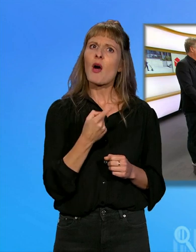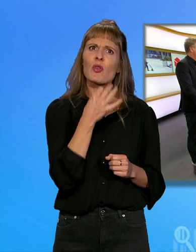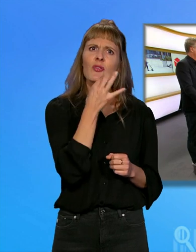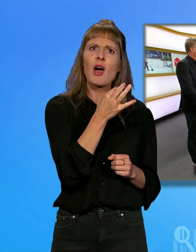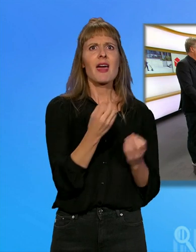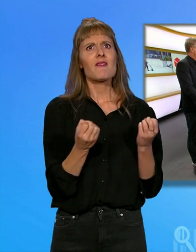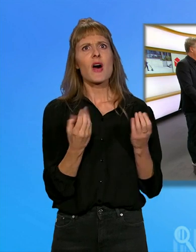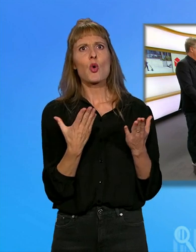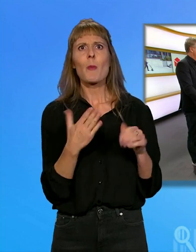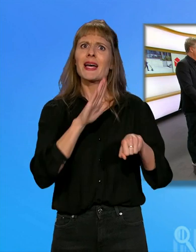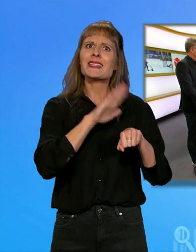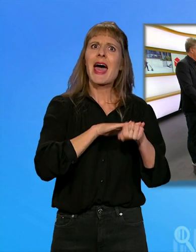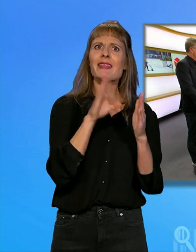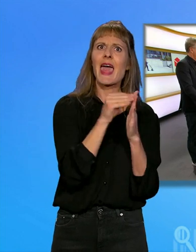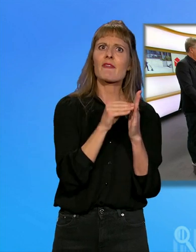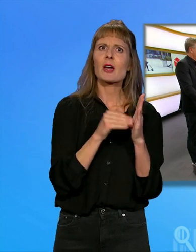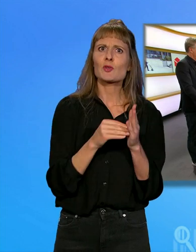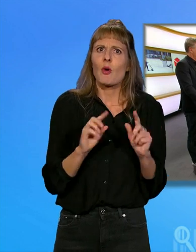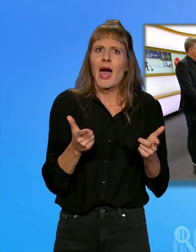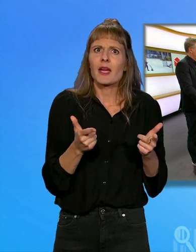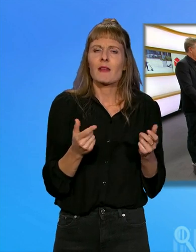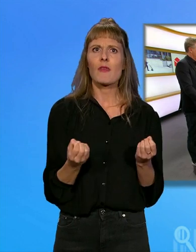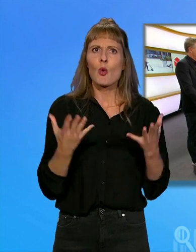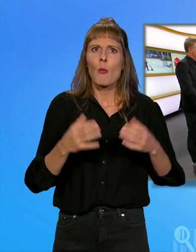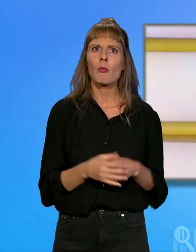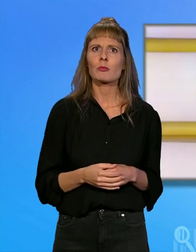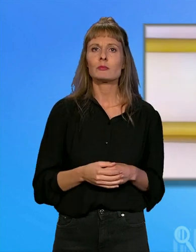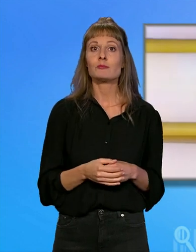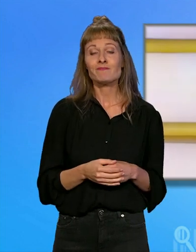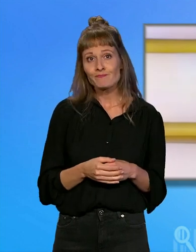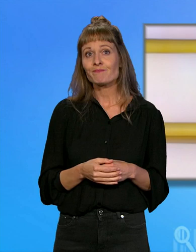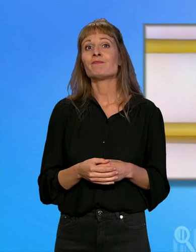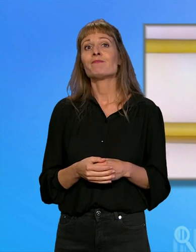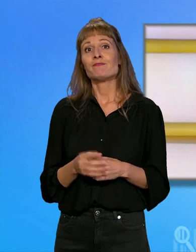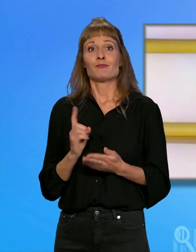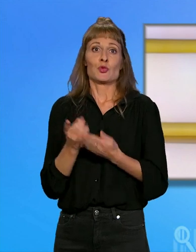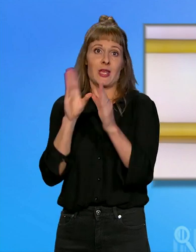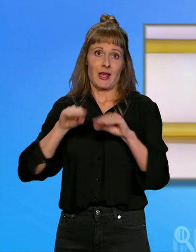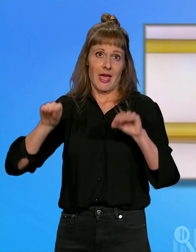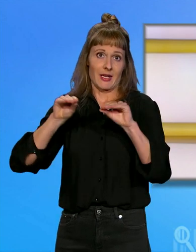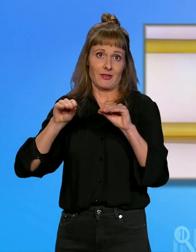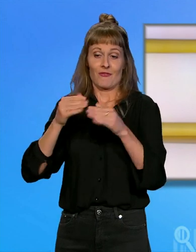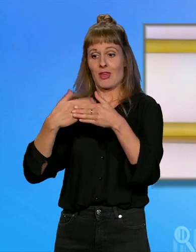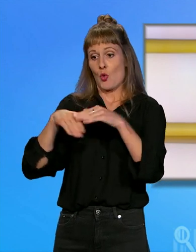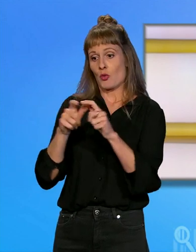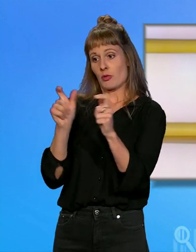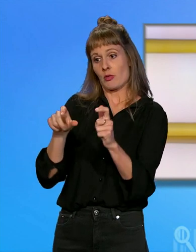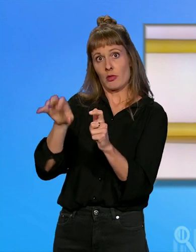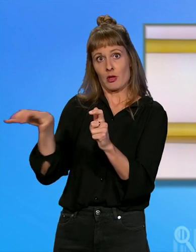illegal. Dazu möchte ich Folgendes sagen. Also, ne, wir sind in der Branche, wie gesagt, Subunternehmertum ist üblich.